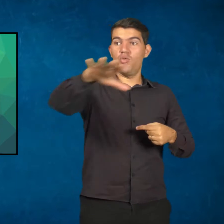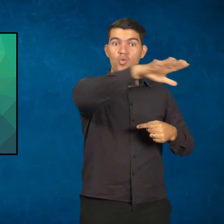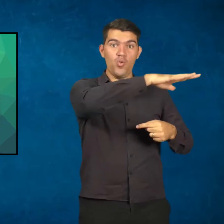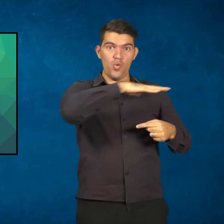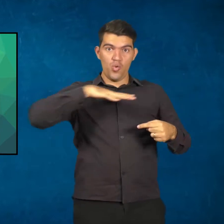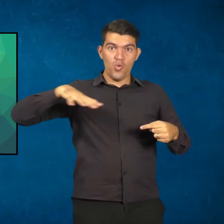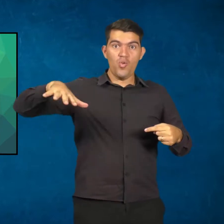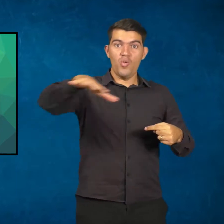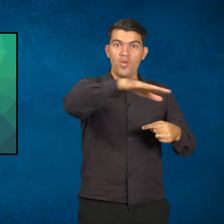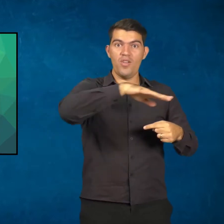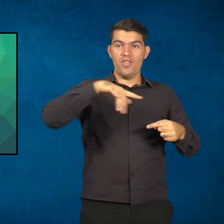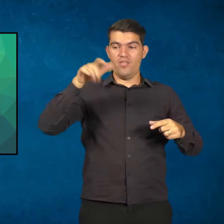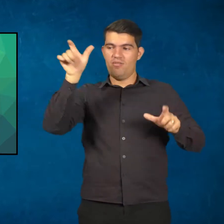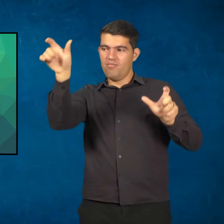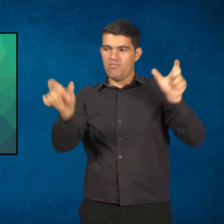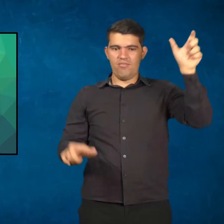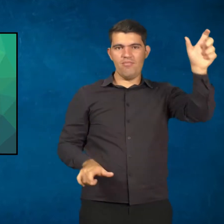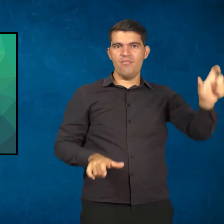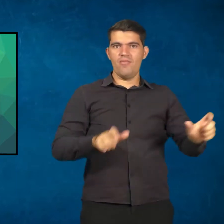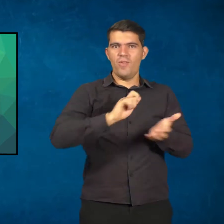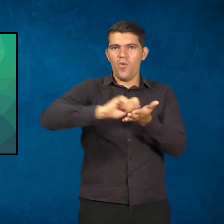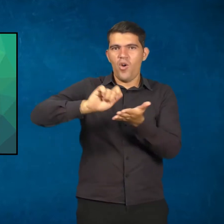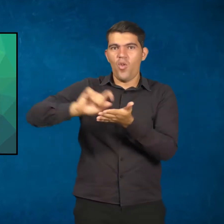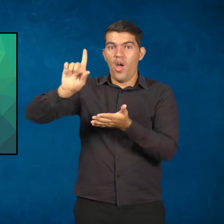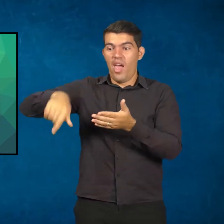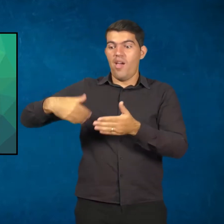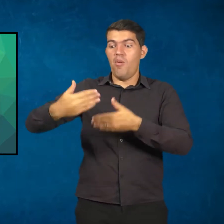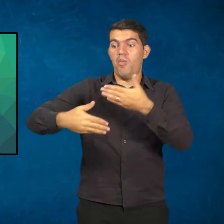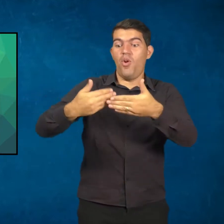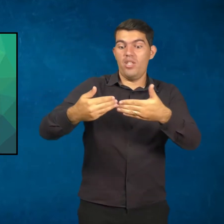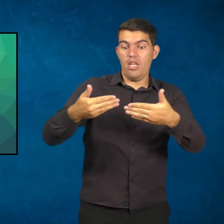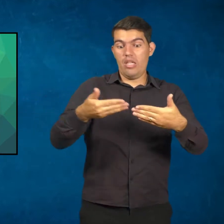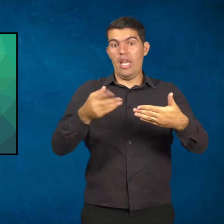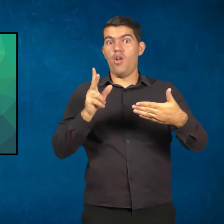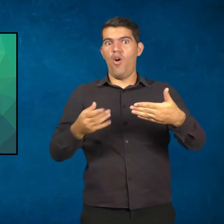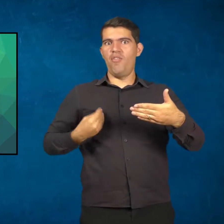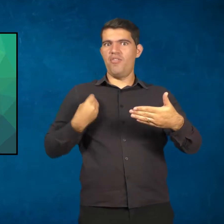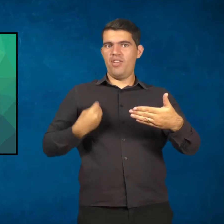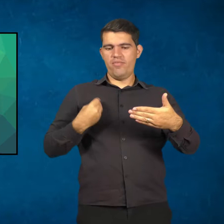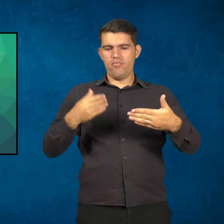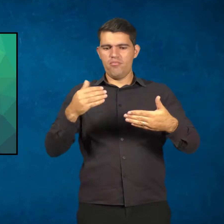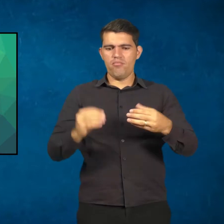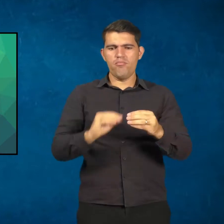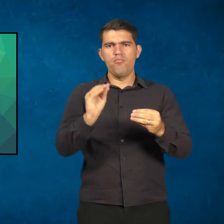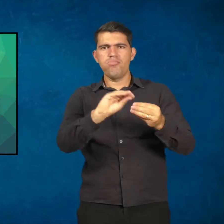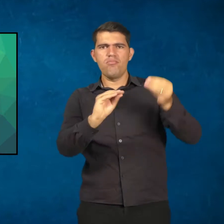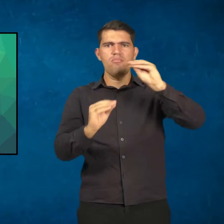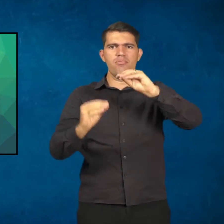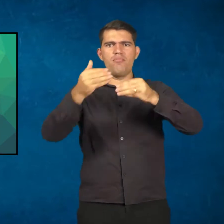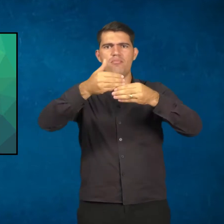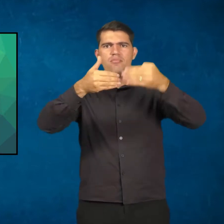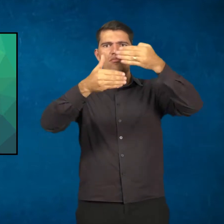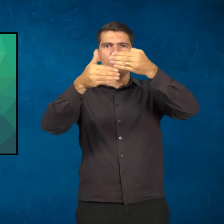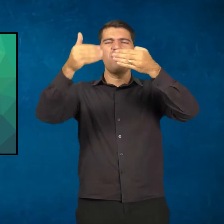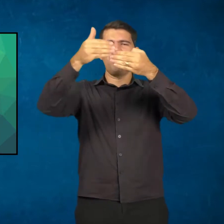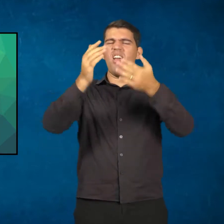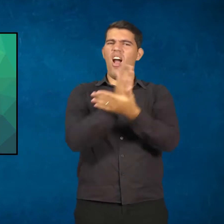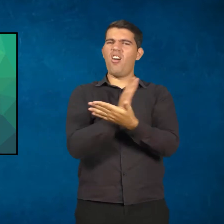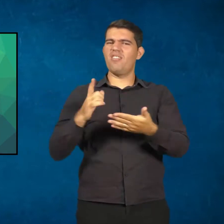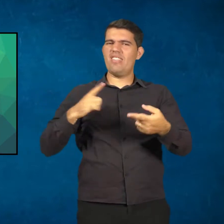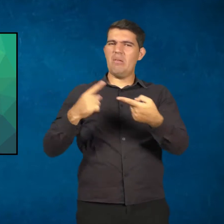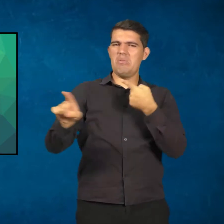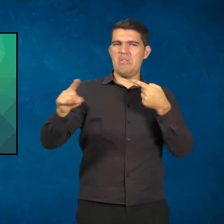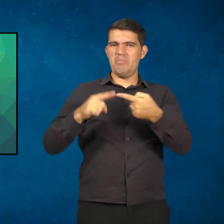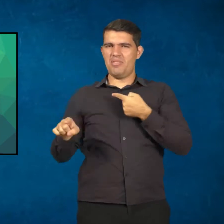esses atores eles se colocam num processo vivo, e essa construção ela é contraditória, ela implica